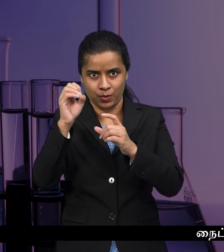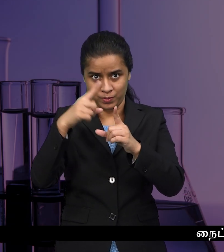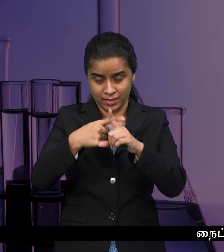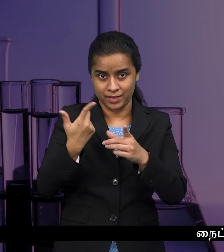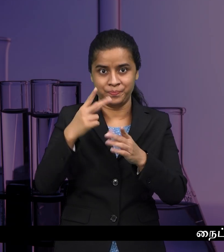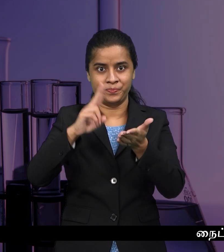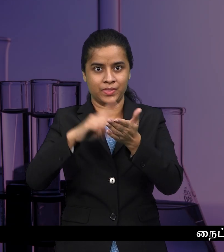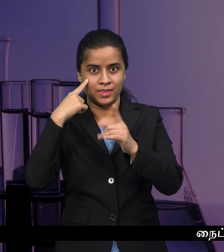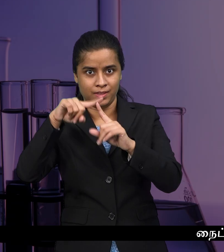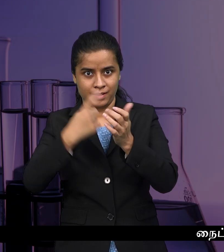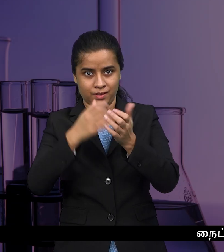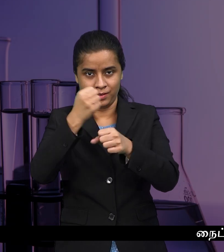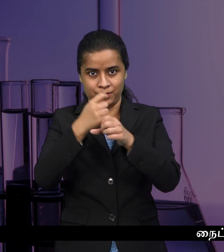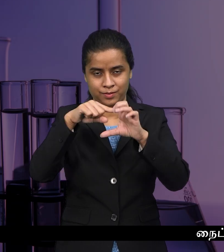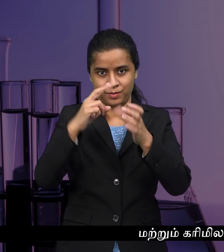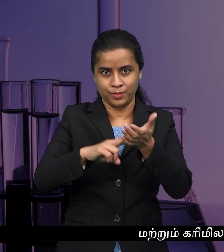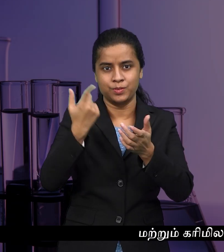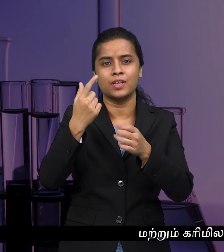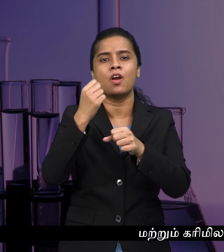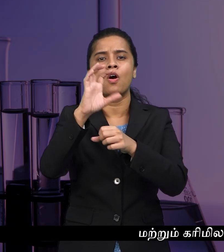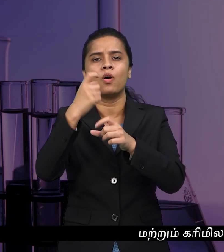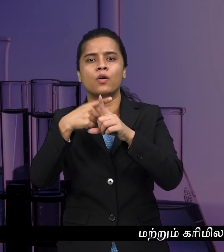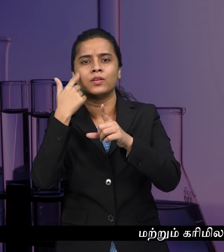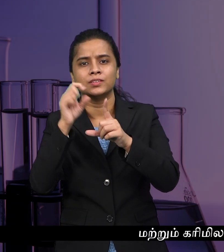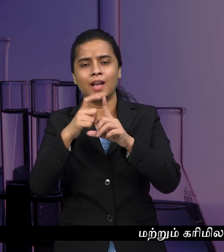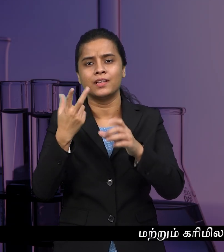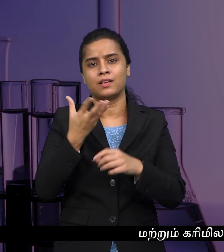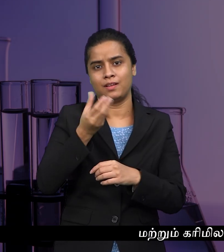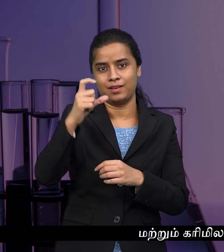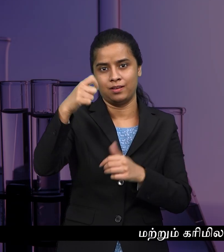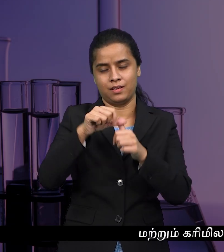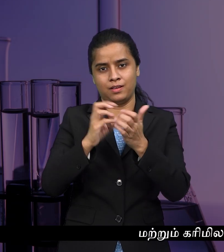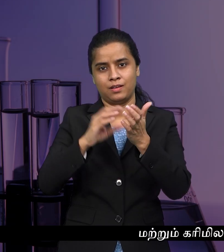நைட்ரஜன் ஆக்சைடு மற்றும் கரிமில வாயு ஆகியவை உள்ளன.